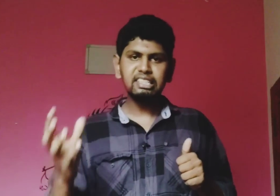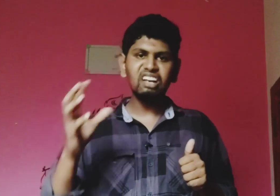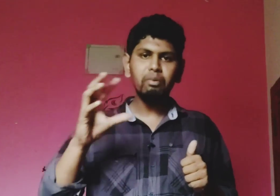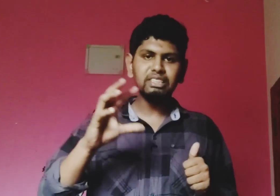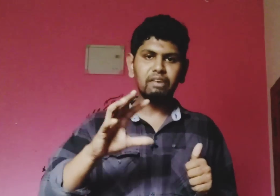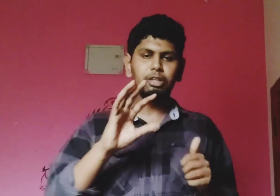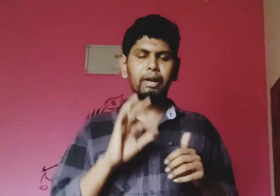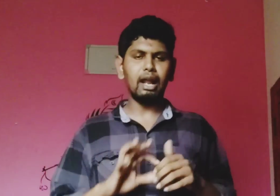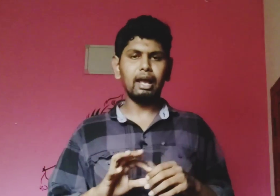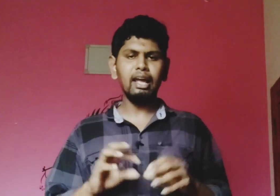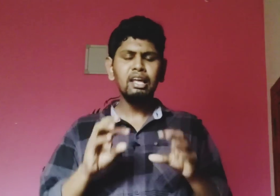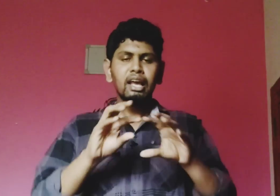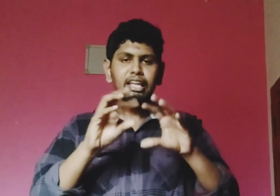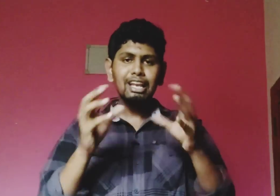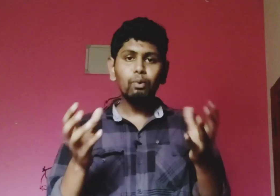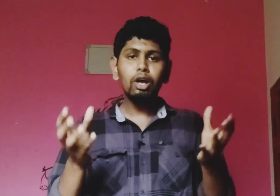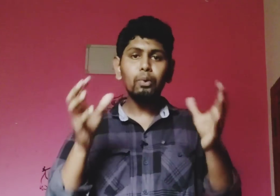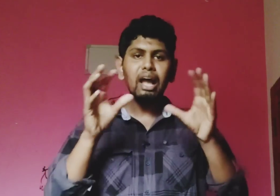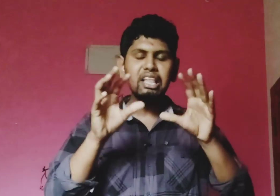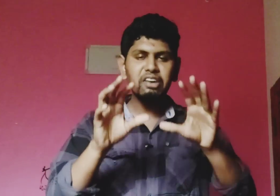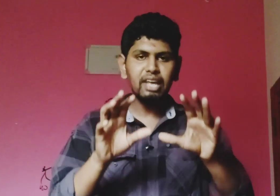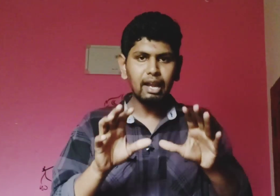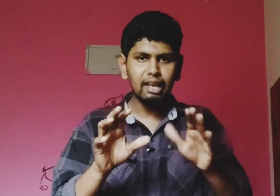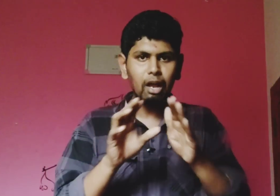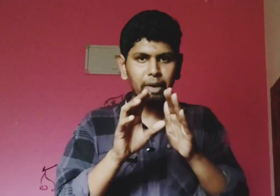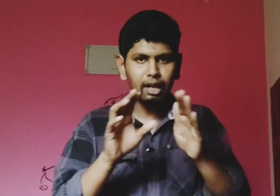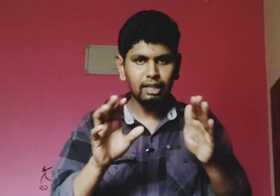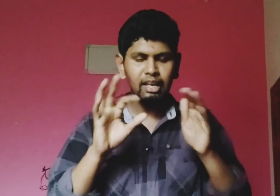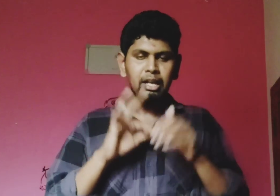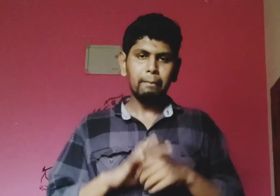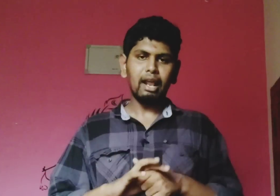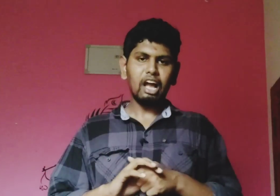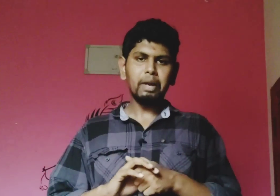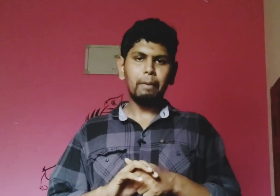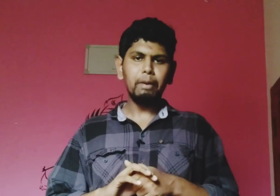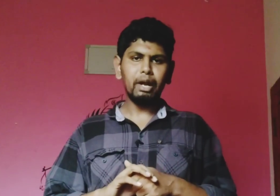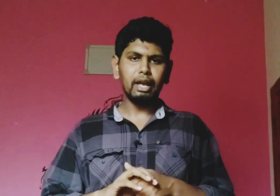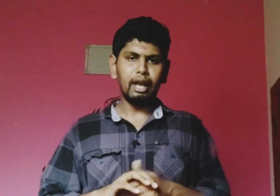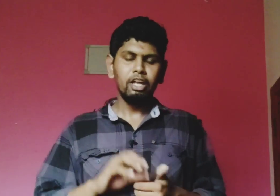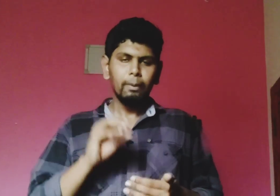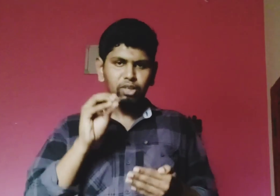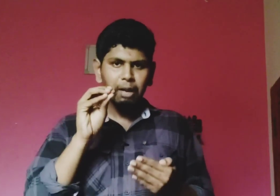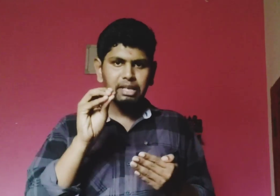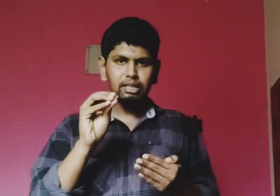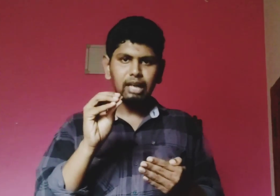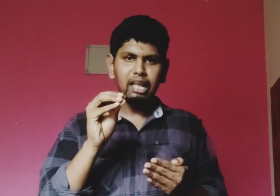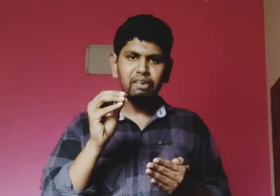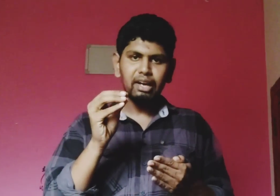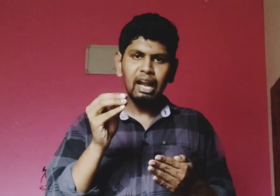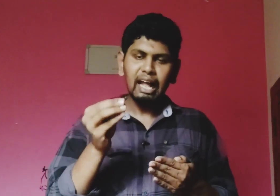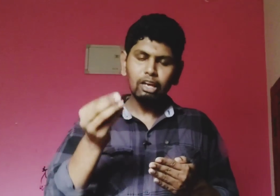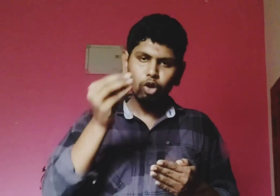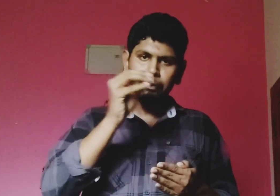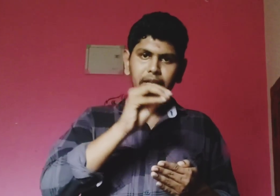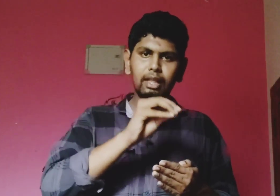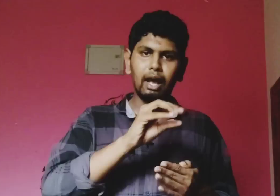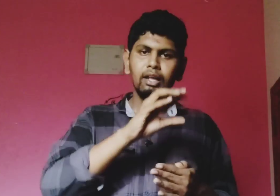எதிர்கட்சிகள் விமர்சனம் வந்து பண்றாங்க. இதுல உங்களுடைய ஆதரவு யாருக்கு அப்படிங்கறத மறக்காம கமெண்ட் பண்ணுங்க. முதலமைச்சர் ஸ்டாலின் அவர்கள் அதை குறிப்பிட்டு தான்